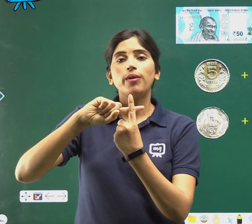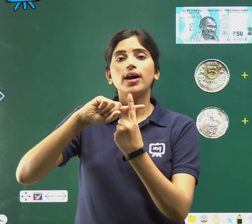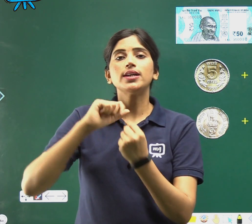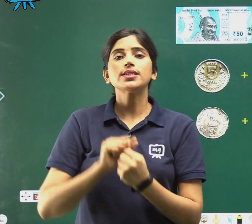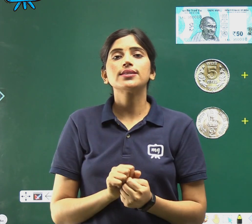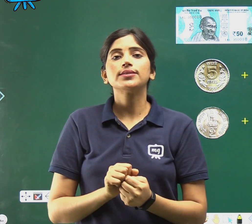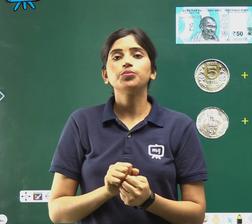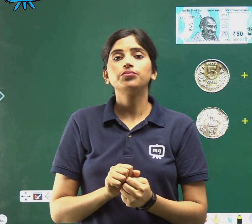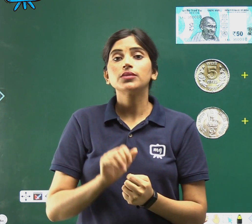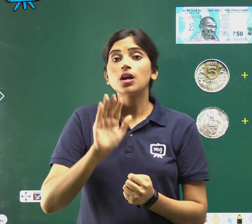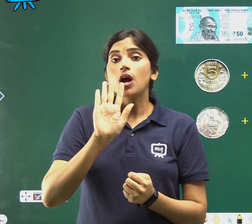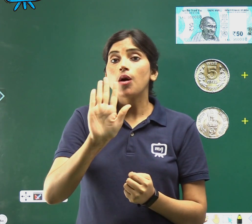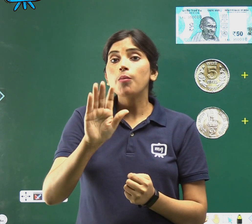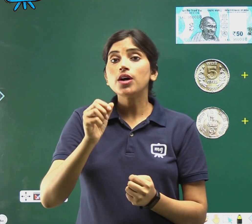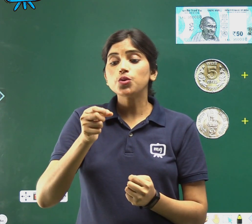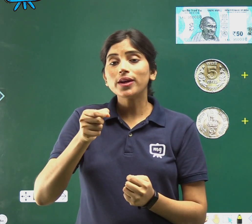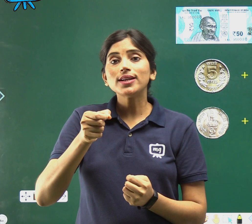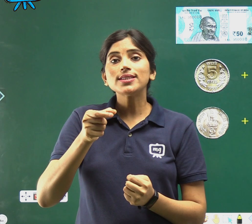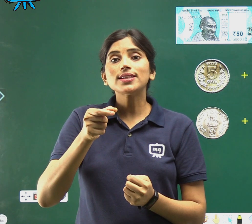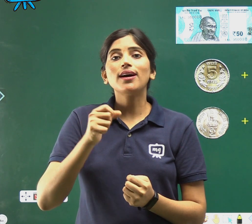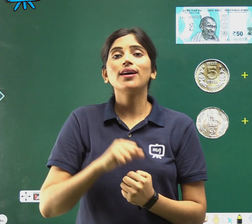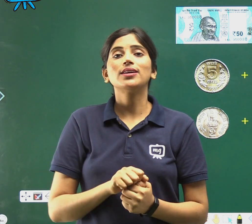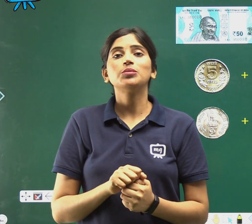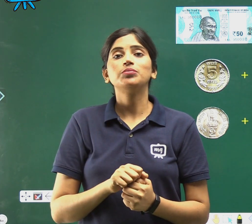प्लस 5 रुपए का सिक्का